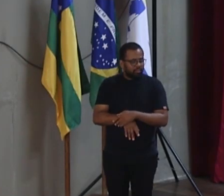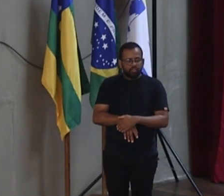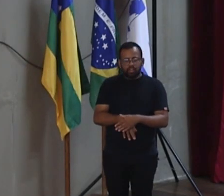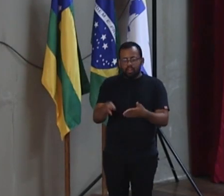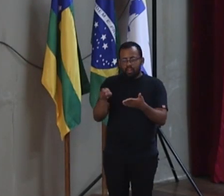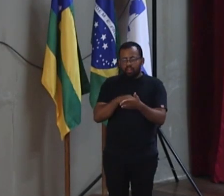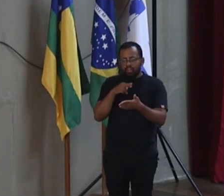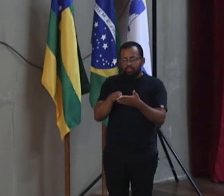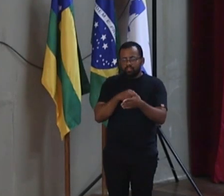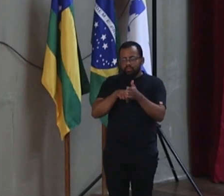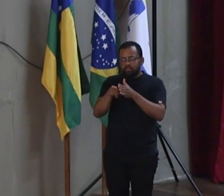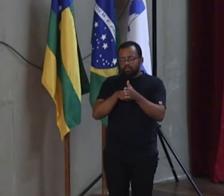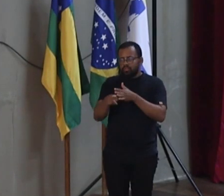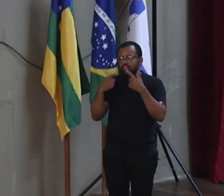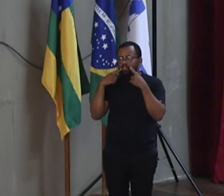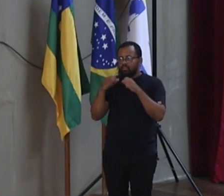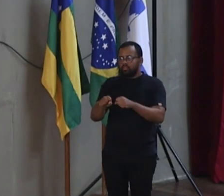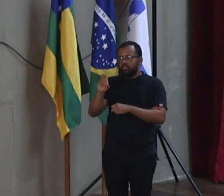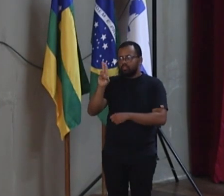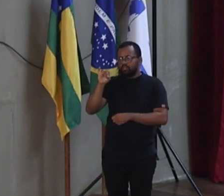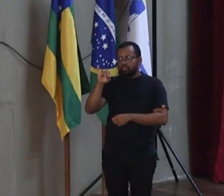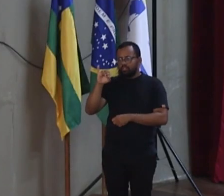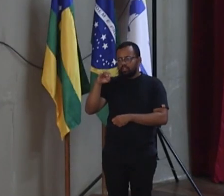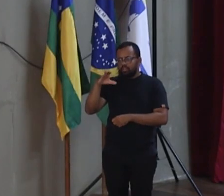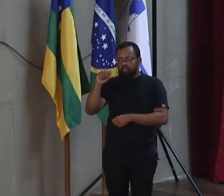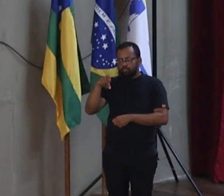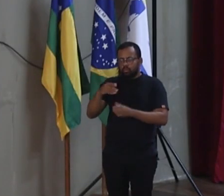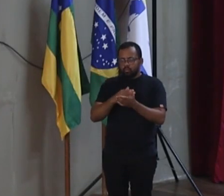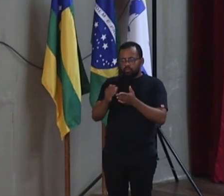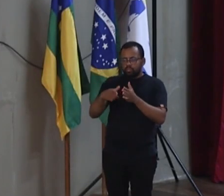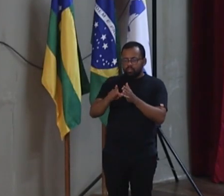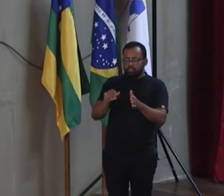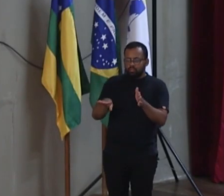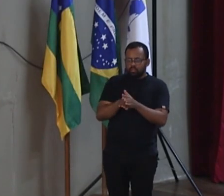A revista Trabalhos em Linguística Aplicada na Unicamp começa antes da minha chegada lá.